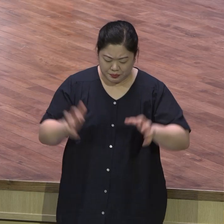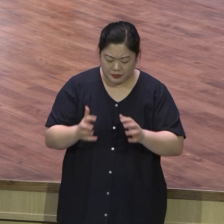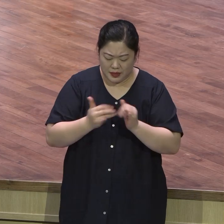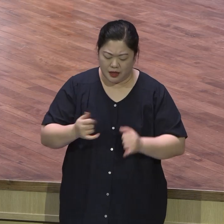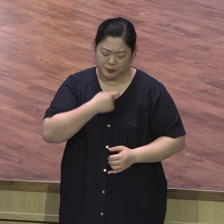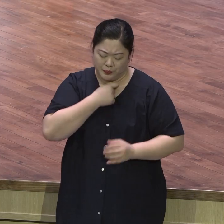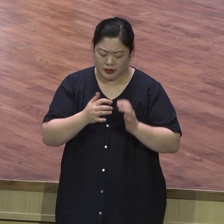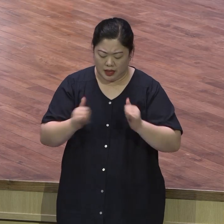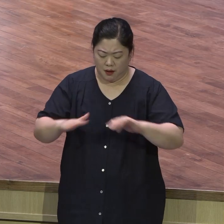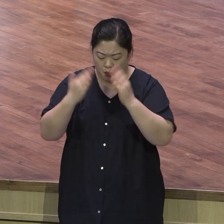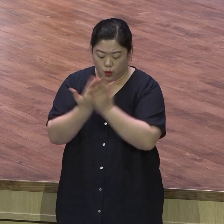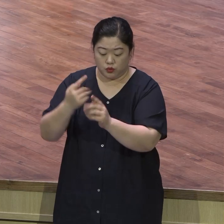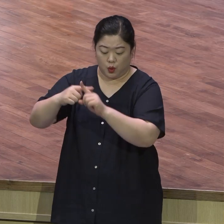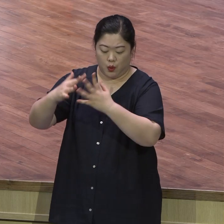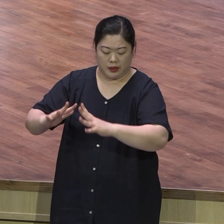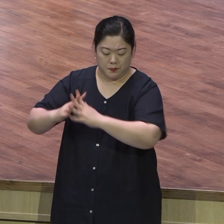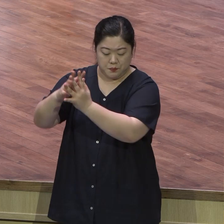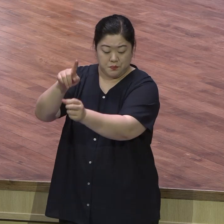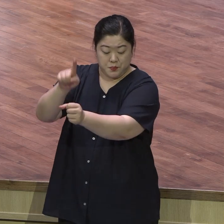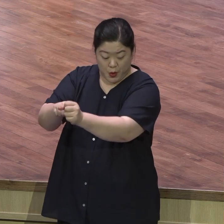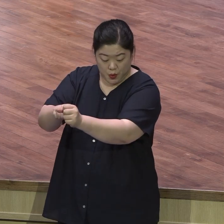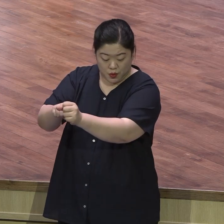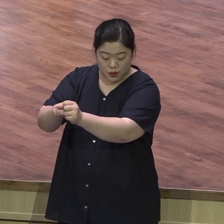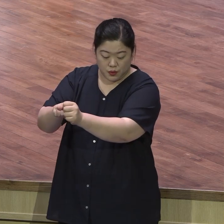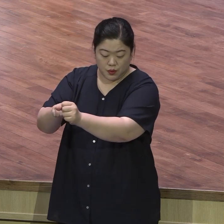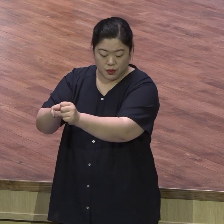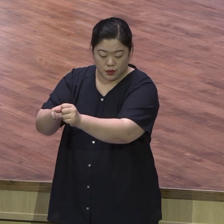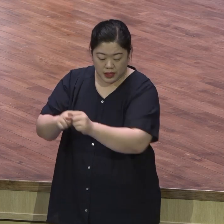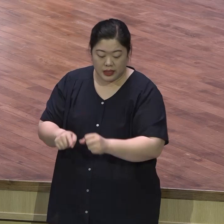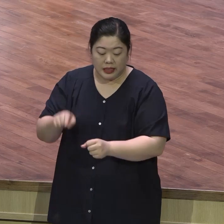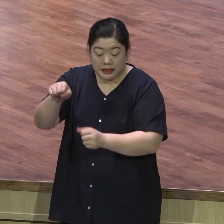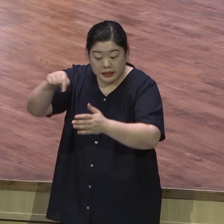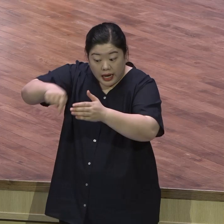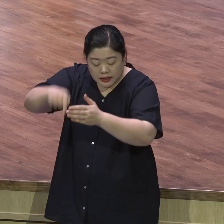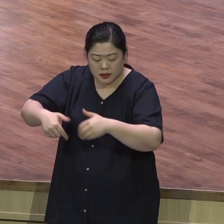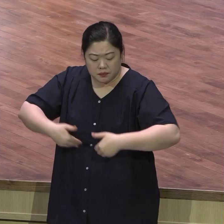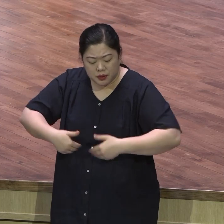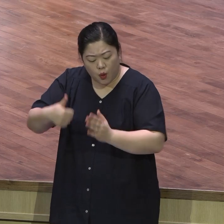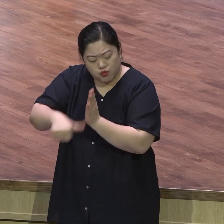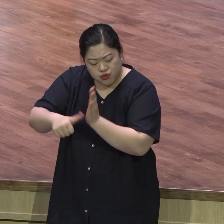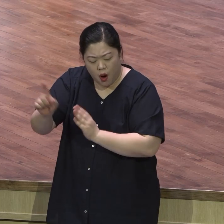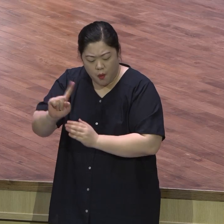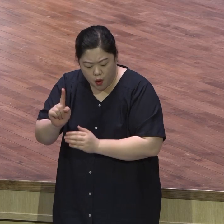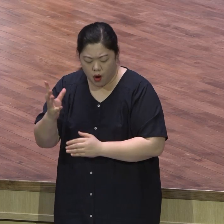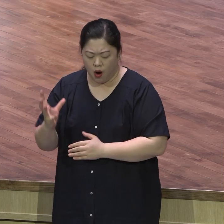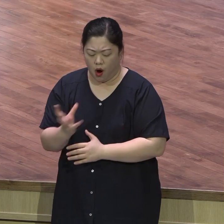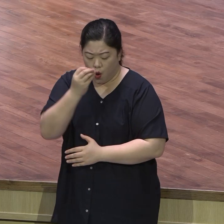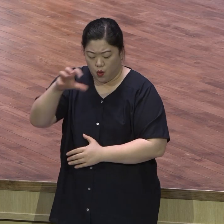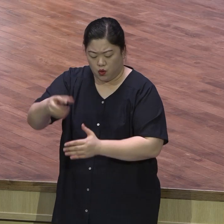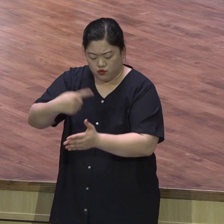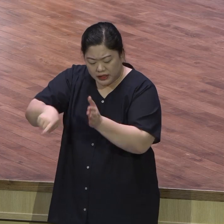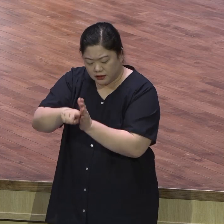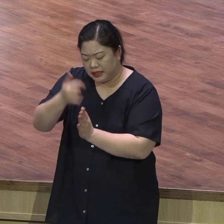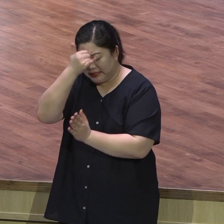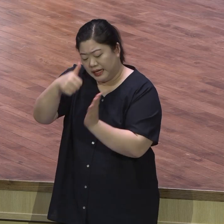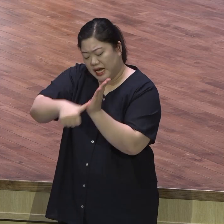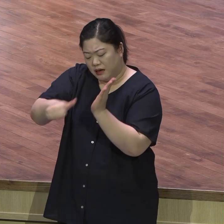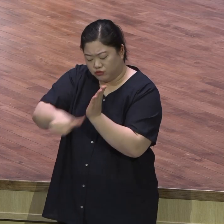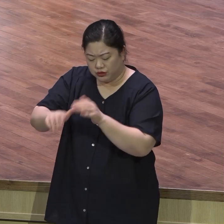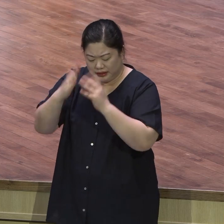와서 회막을 짓기 위하여 그 속에서 쓸 모든 것을 위하여 거룩한 옷을 위하여 예물을 가지다가